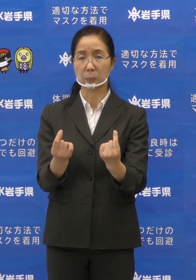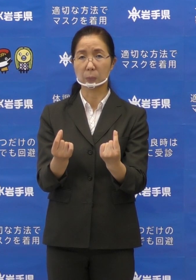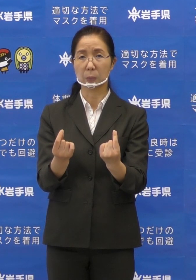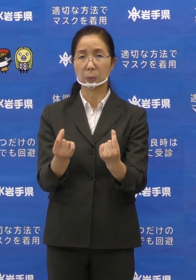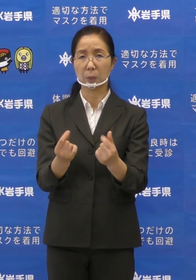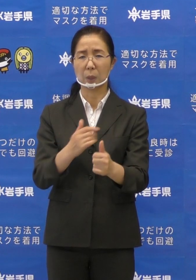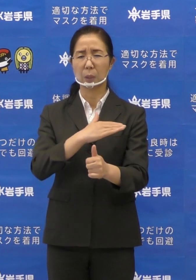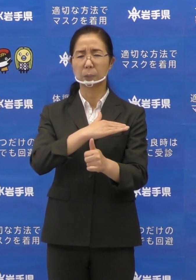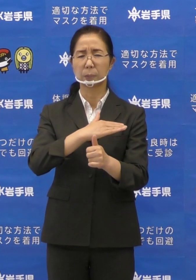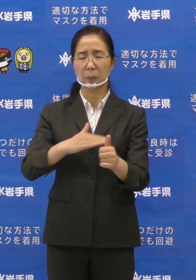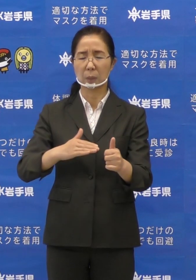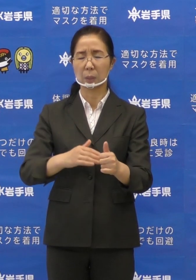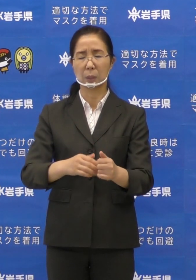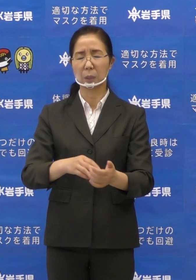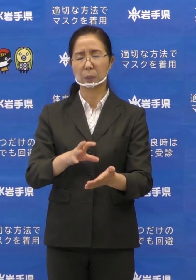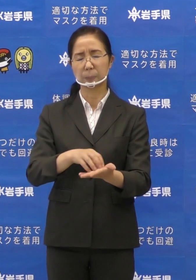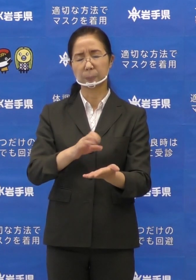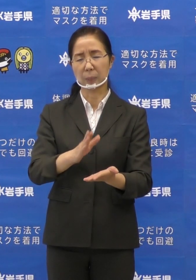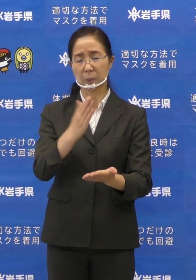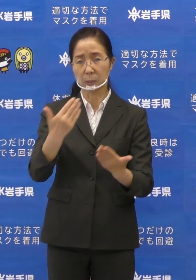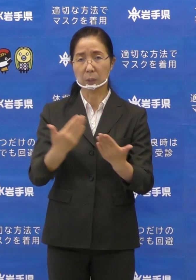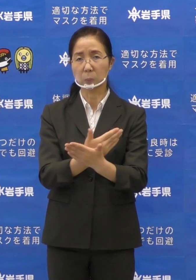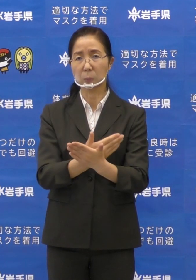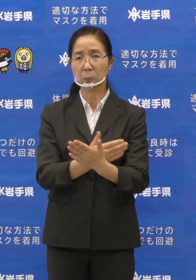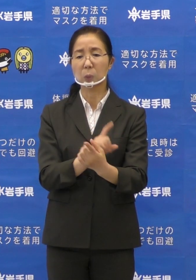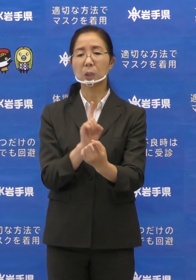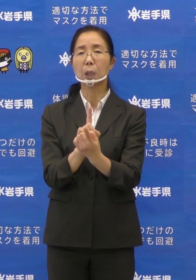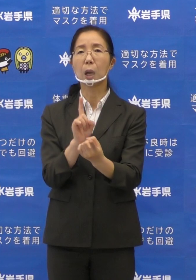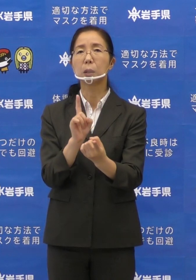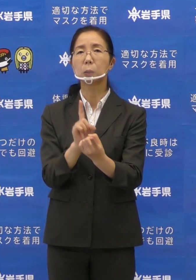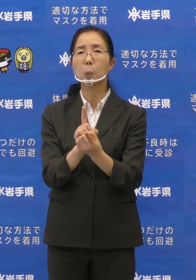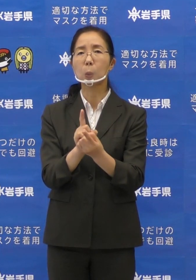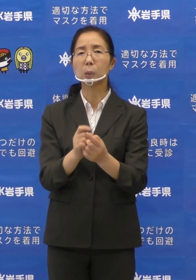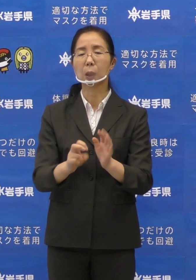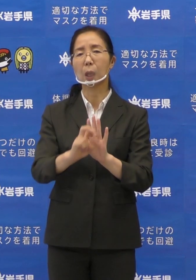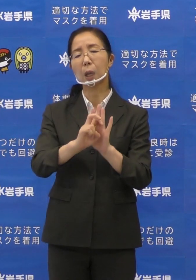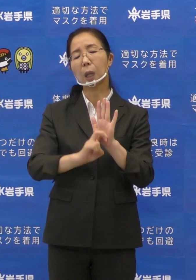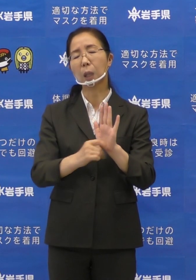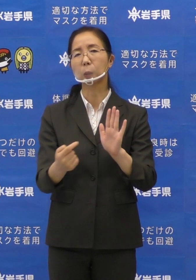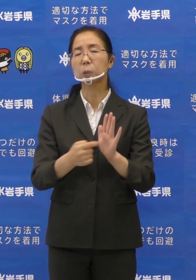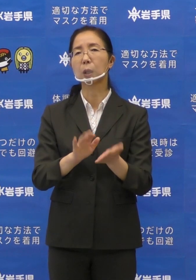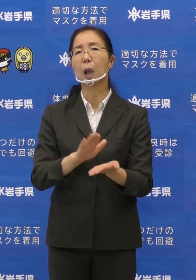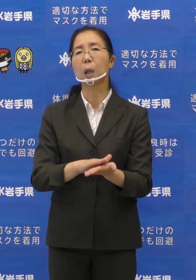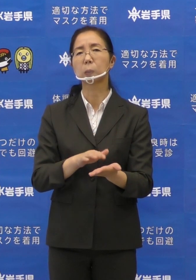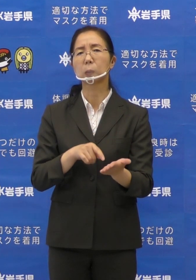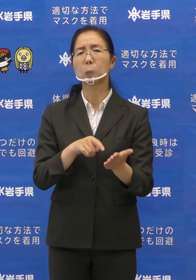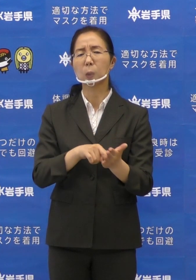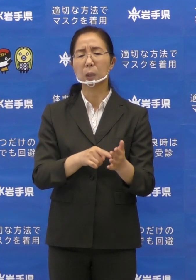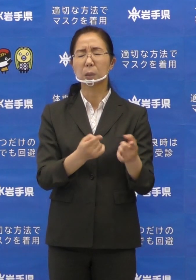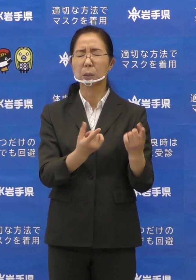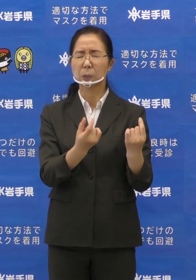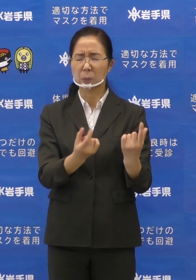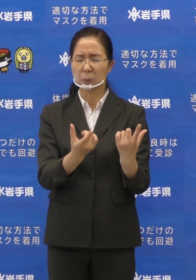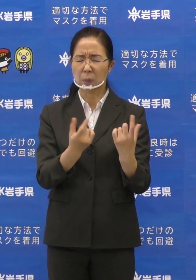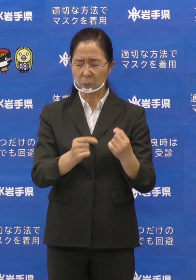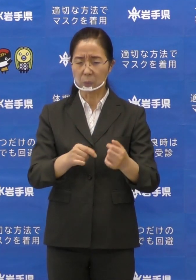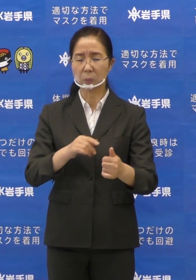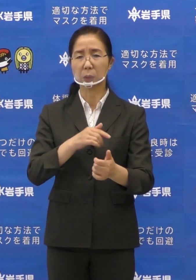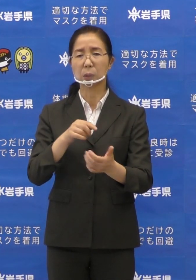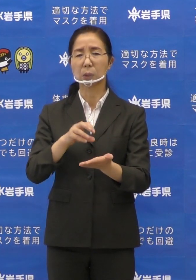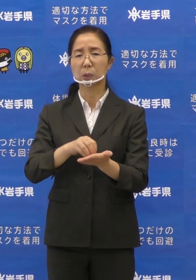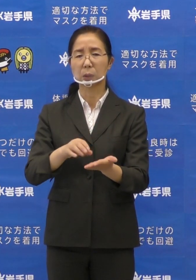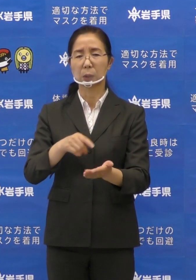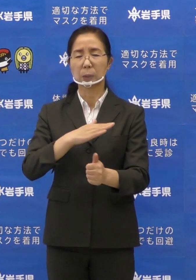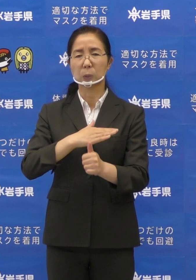処分の対象にするというふうに決められており、競馬組合としてはそれに従った処分を行